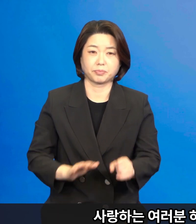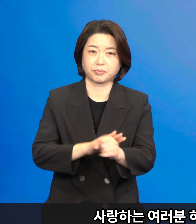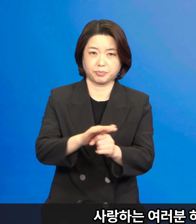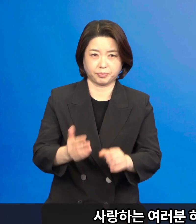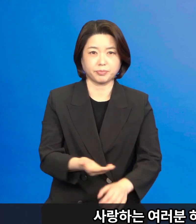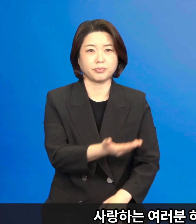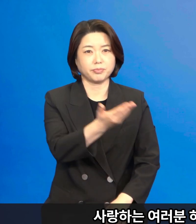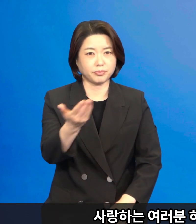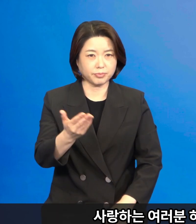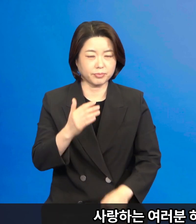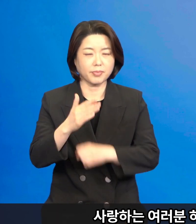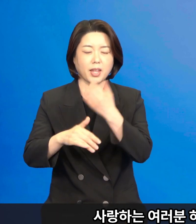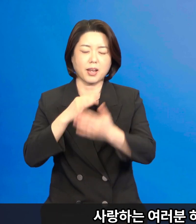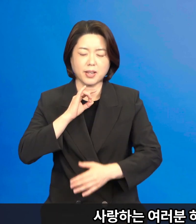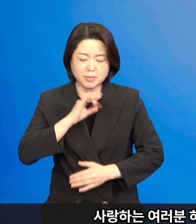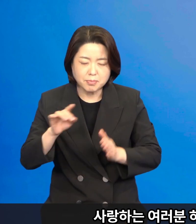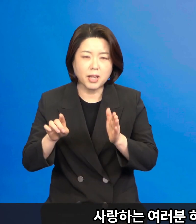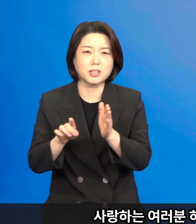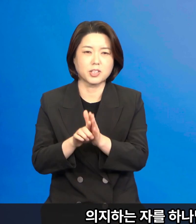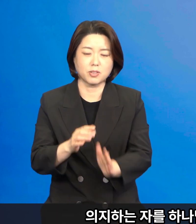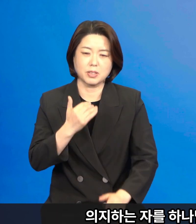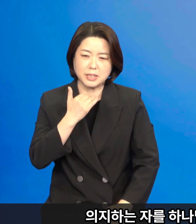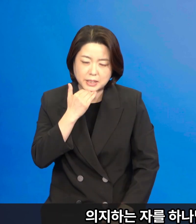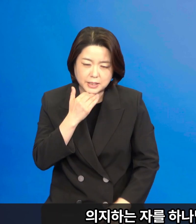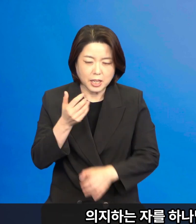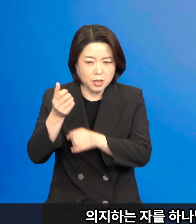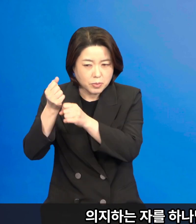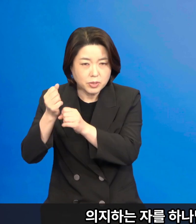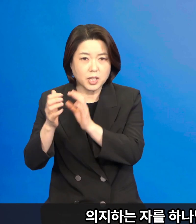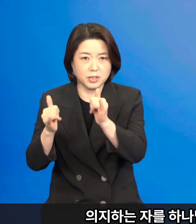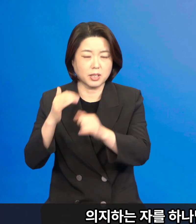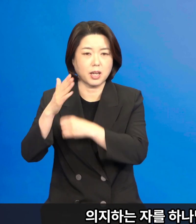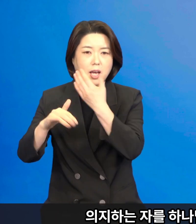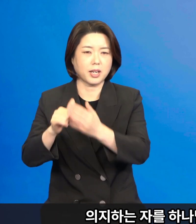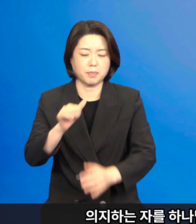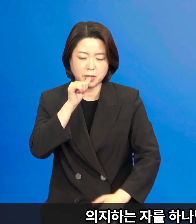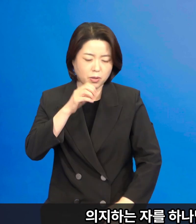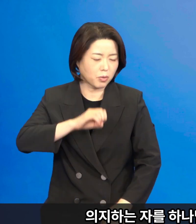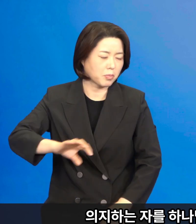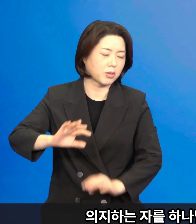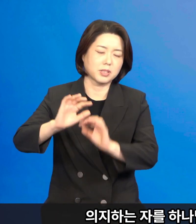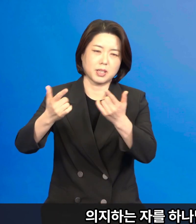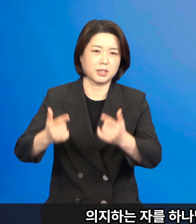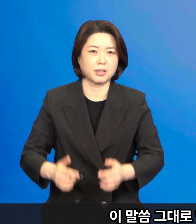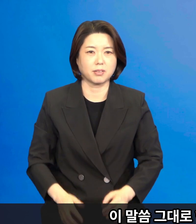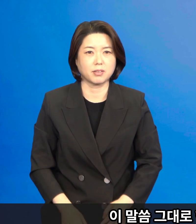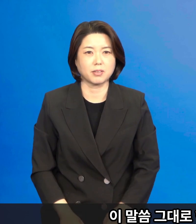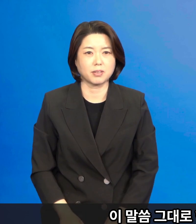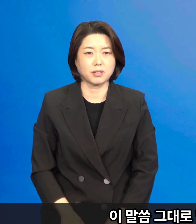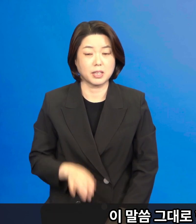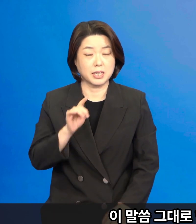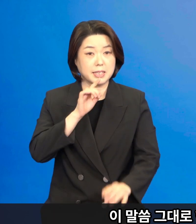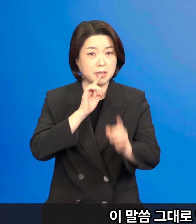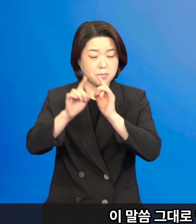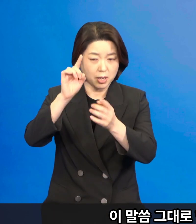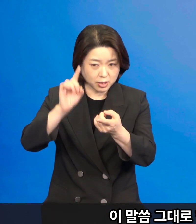여러분, 하나님만을 신뢰하며 기다리며 의지한 자를 하나님은 결코 버리지 아니하십니다. 이 말씀 그대로 한번 여러분